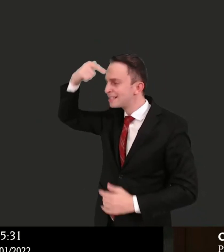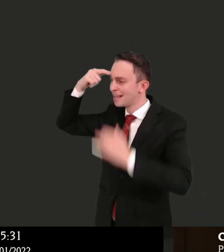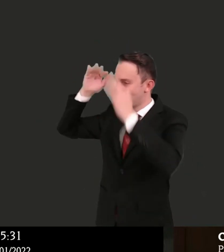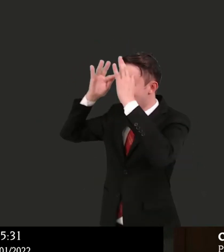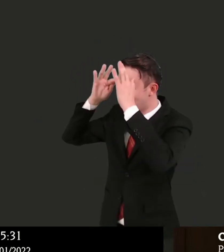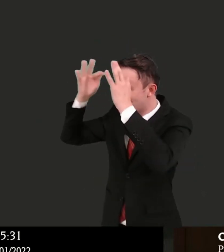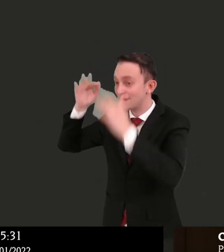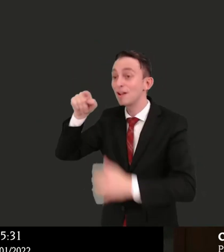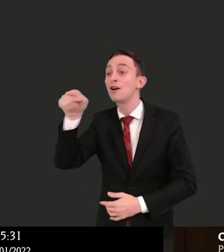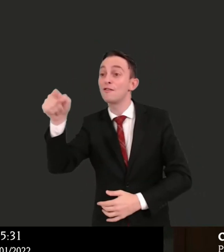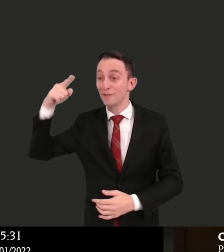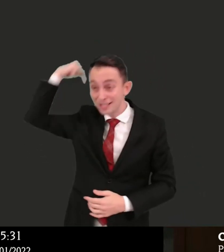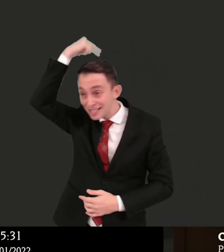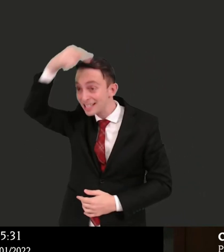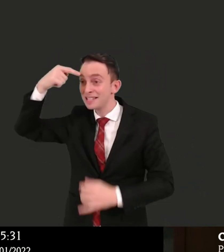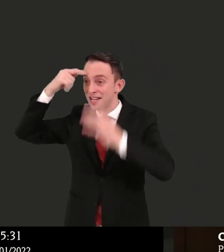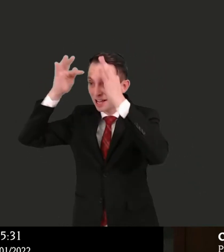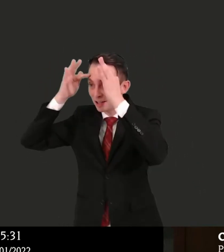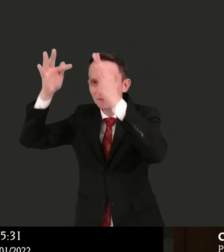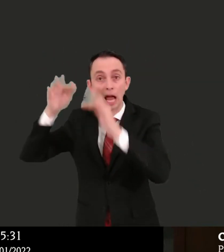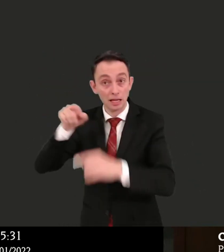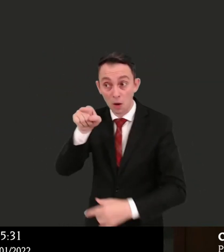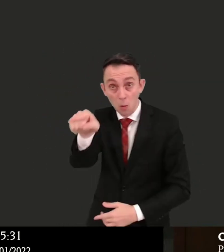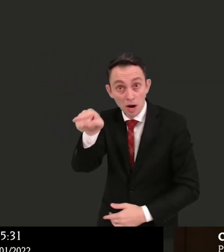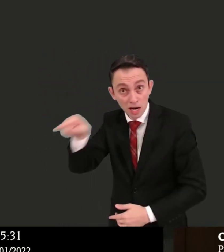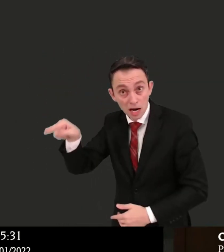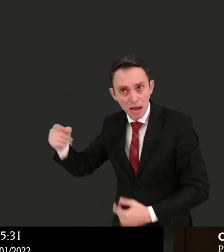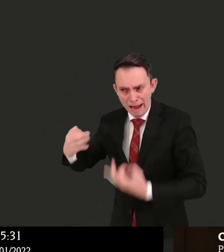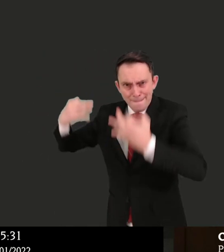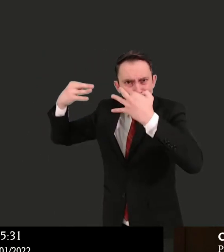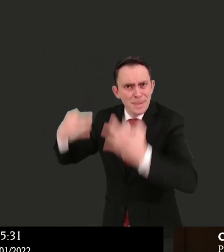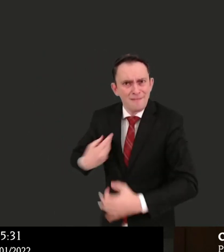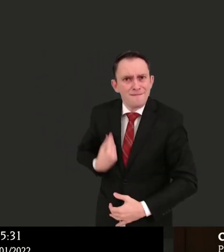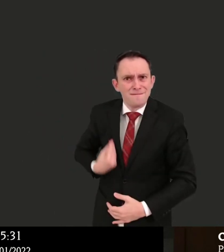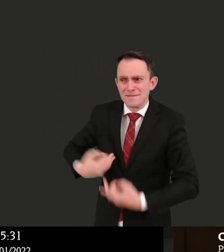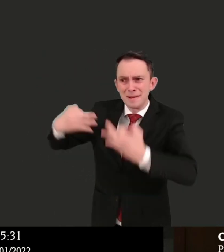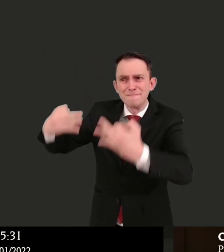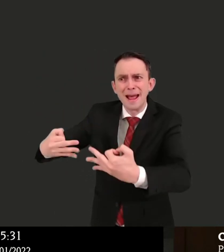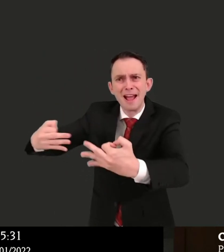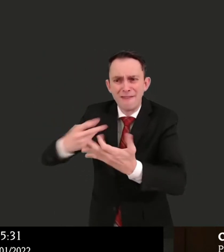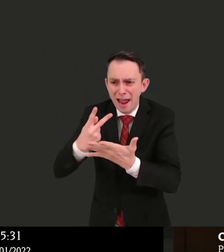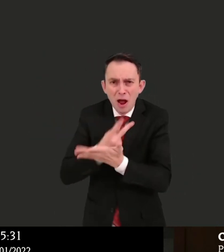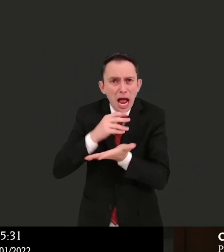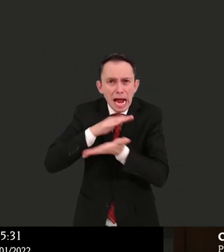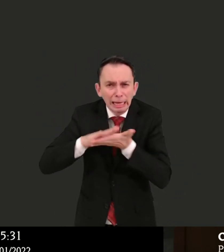ser perfeito. E ser santo é